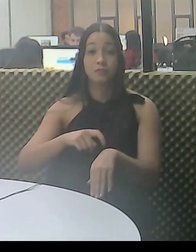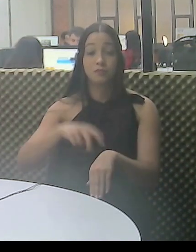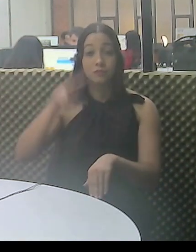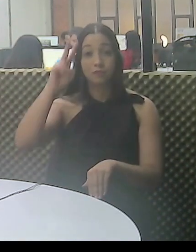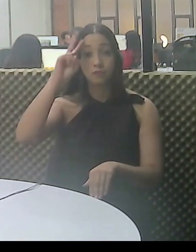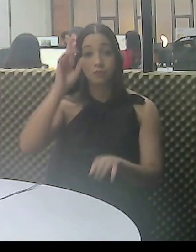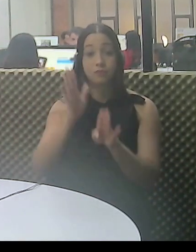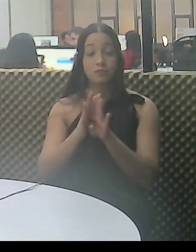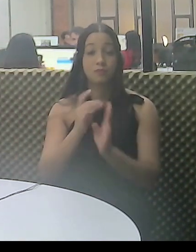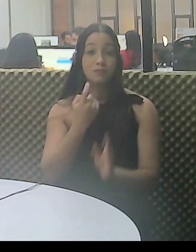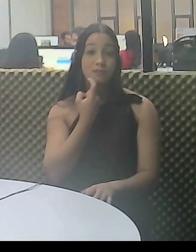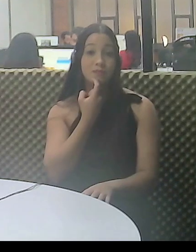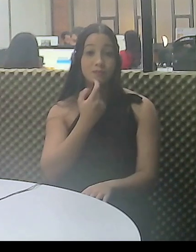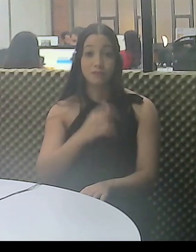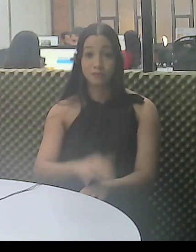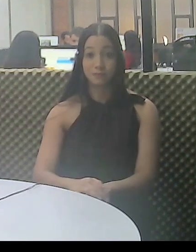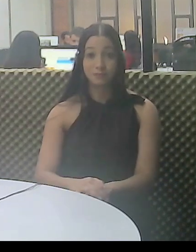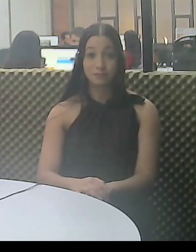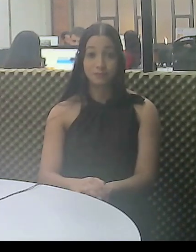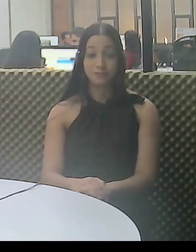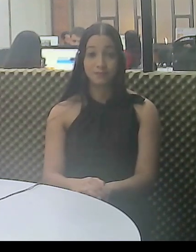segunda a sexta-feira.